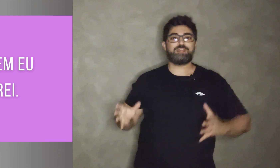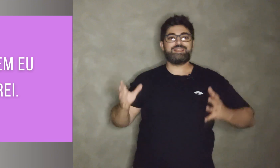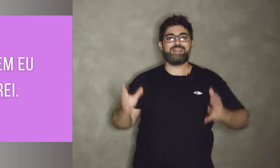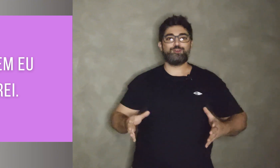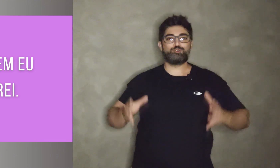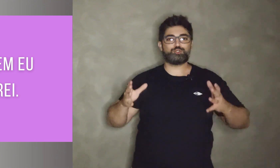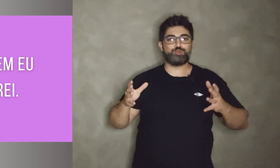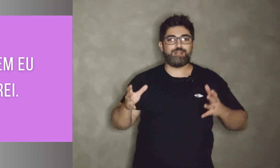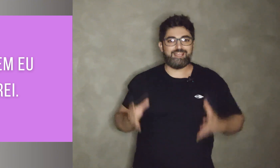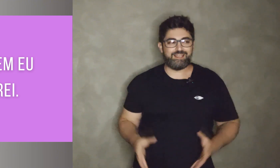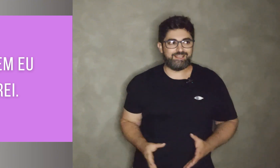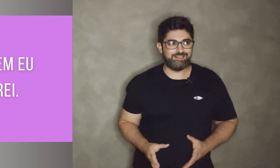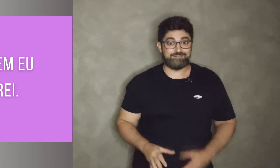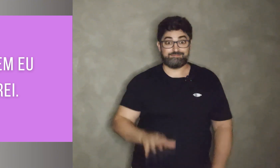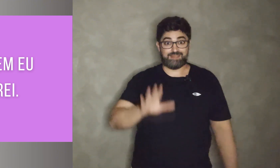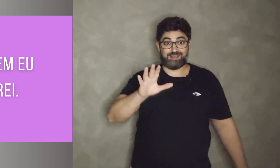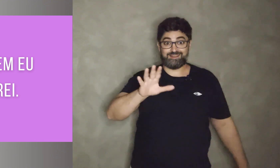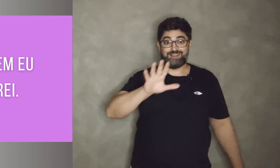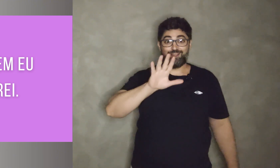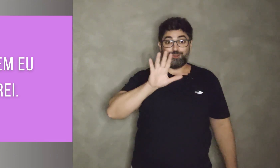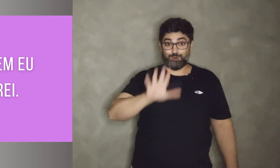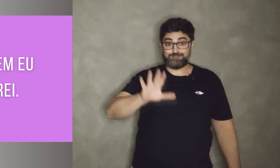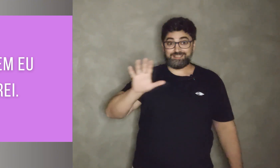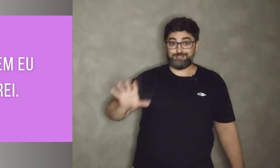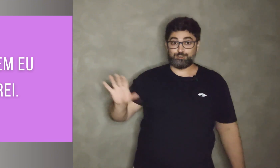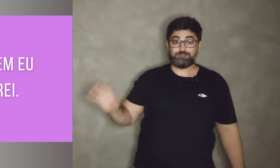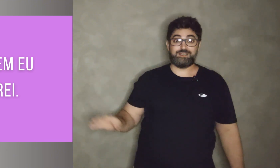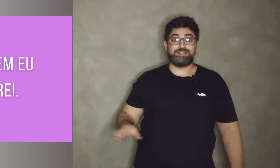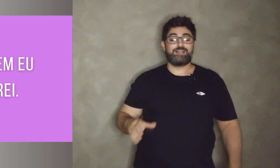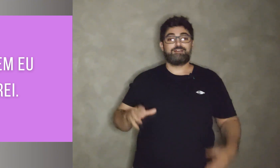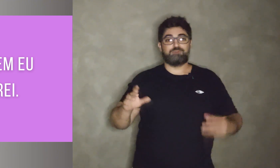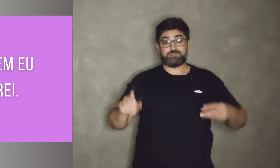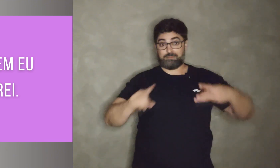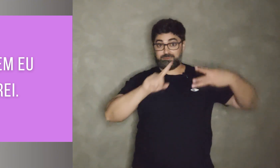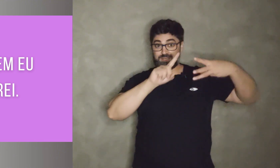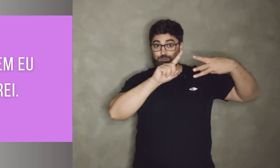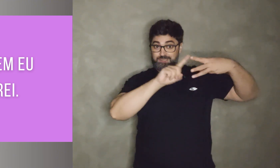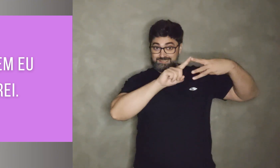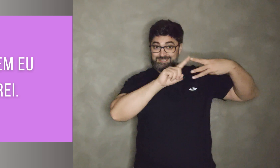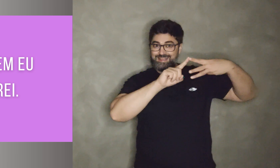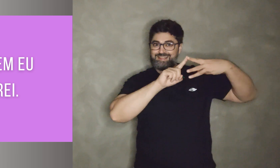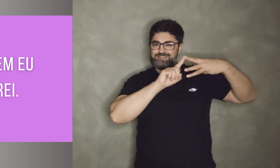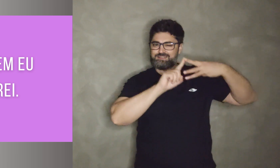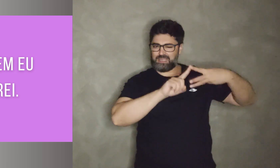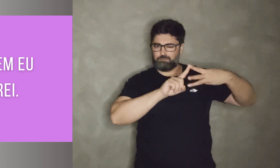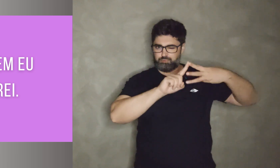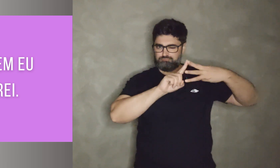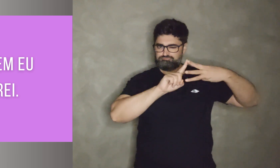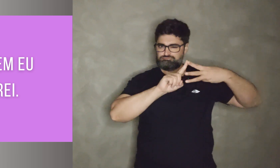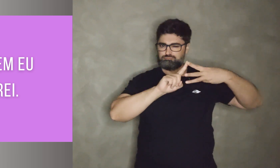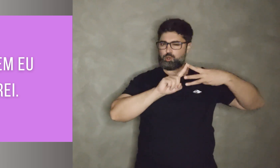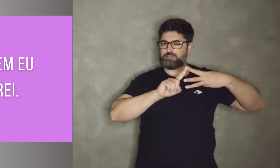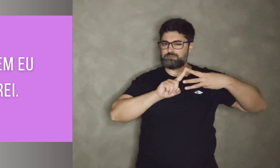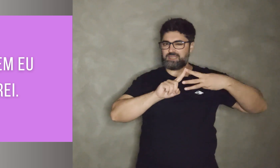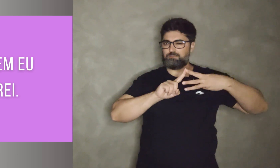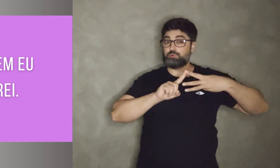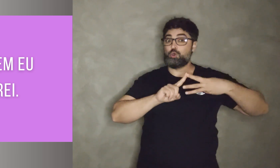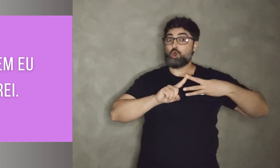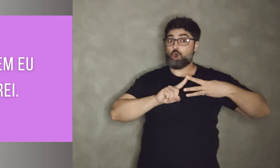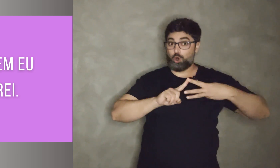Ontem eu chorei. Tá? Ontem eu chorei. Vamos lá. Primeira coisa. Tempo. Qual que é o tempo?